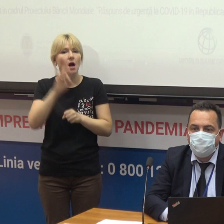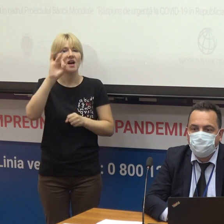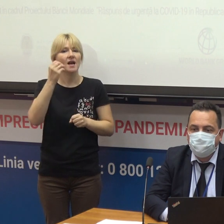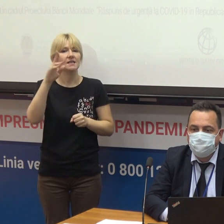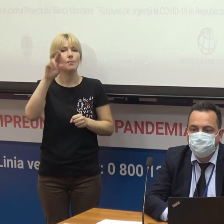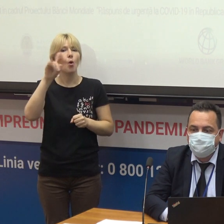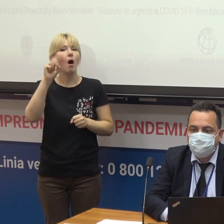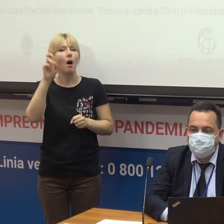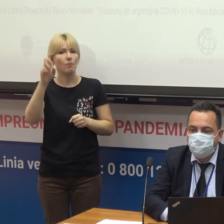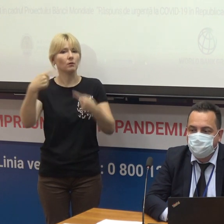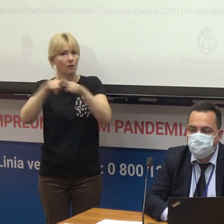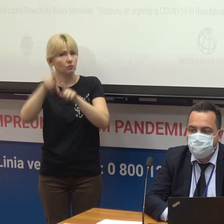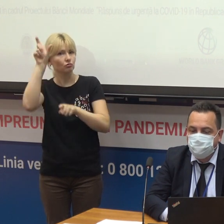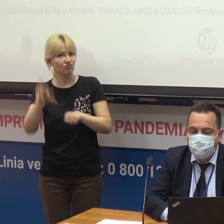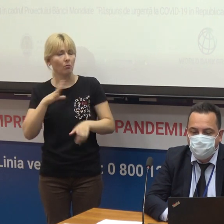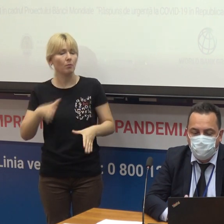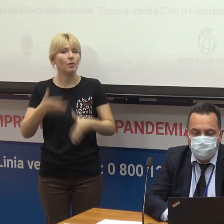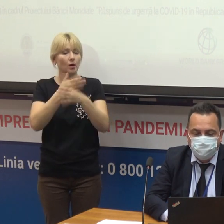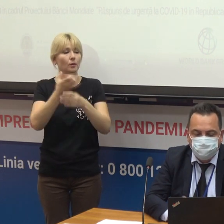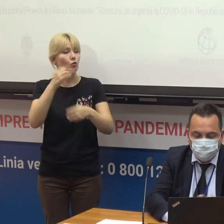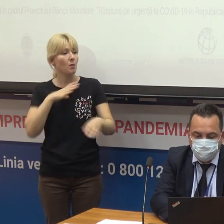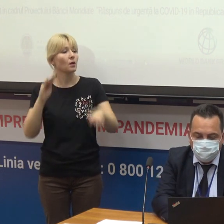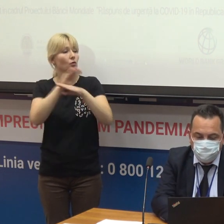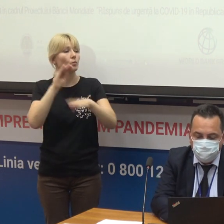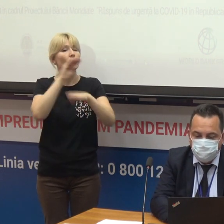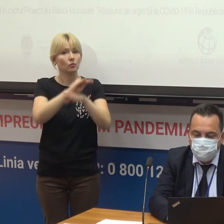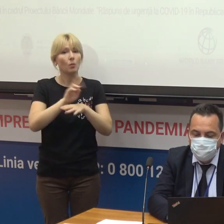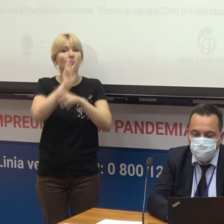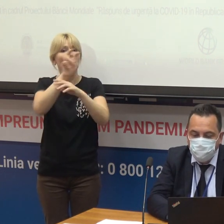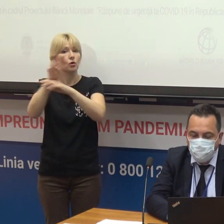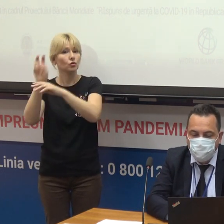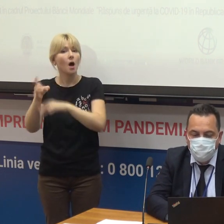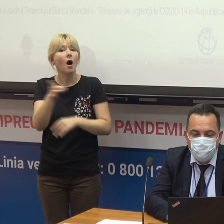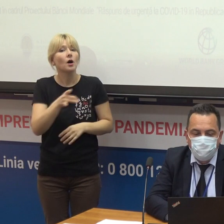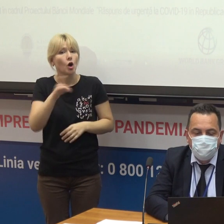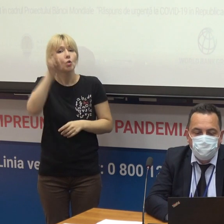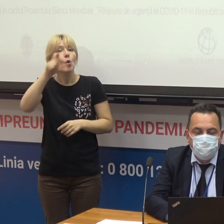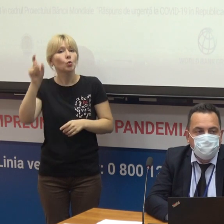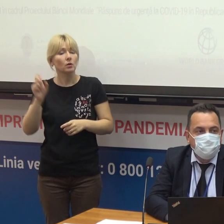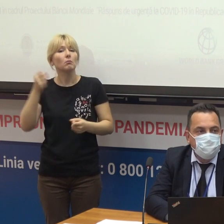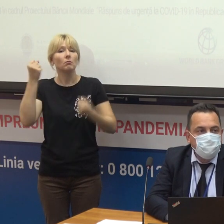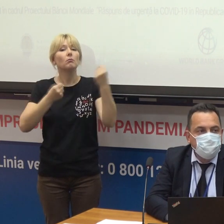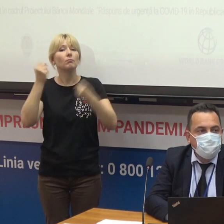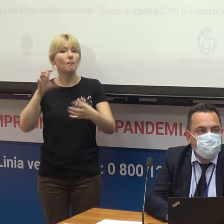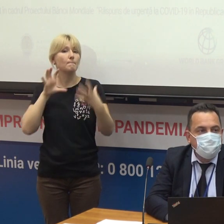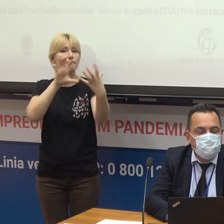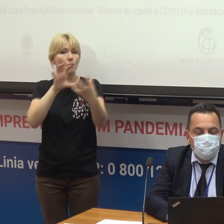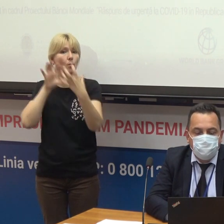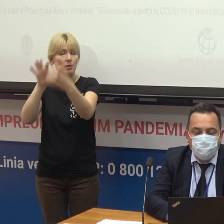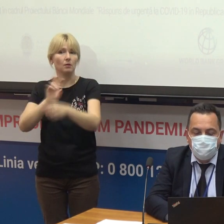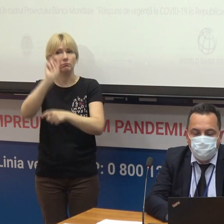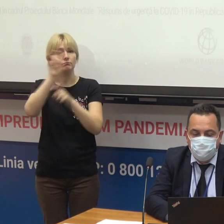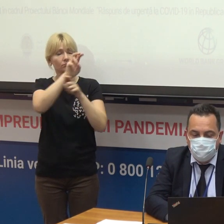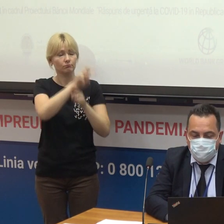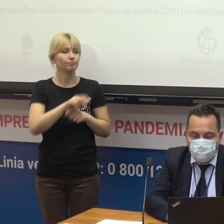Pacal. Suplimentar au fost în mai multe raioane prezența echipelor mobile organizate în